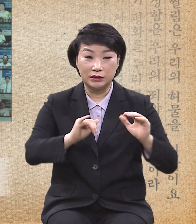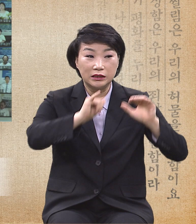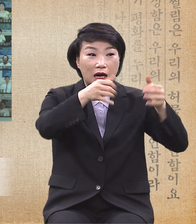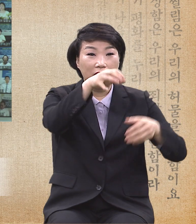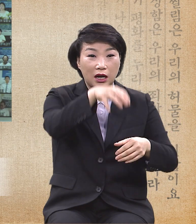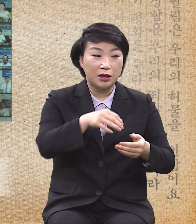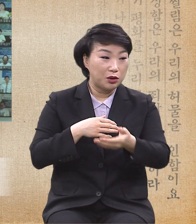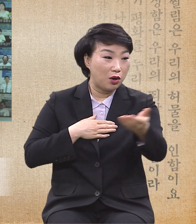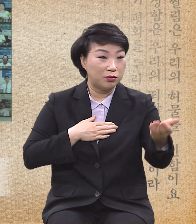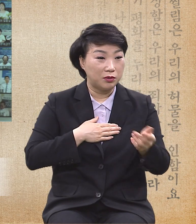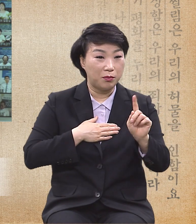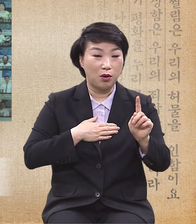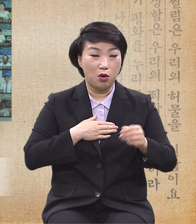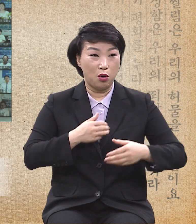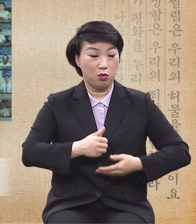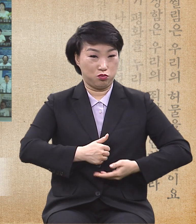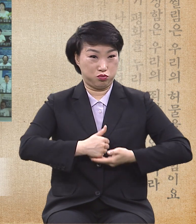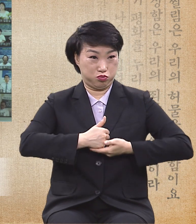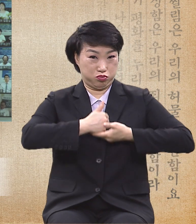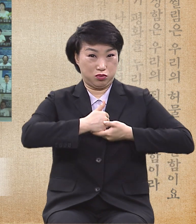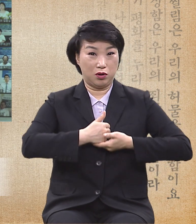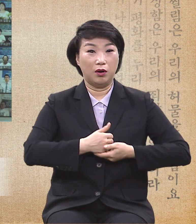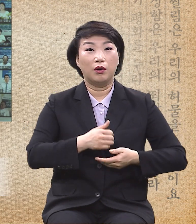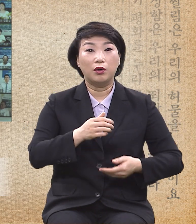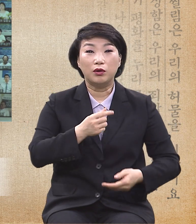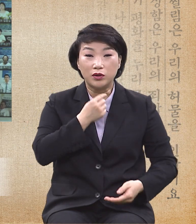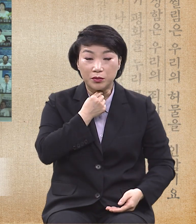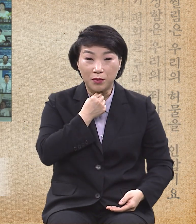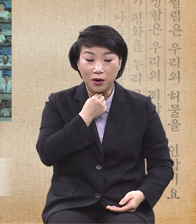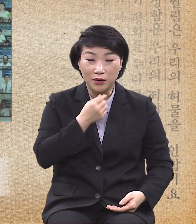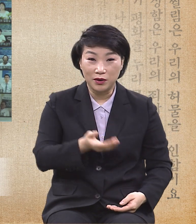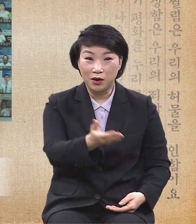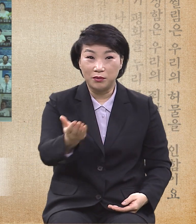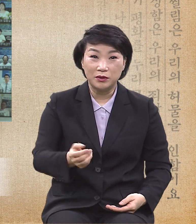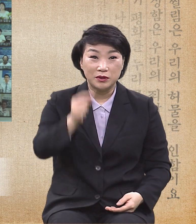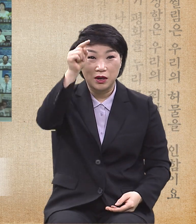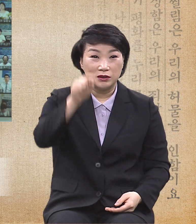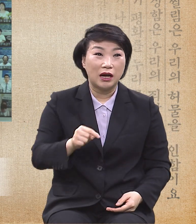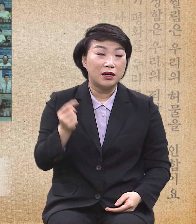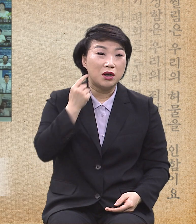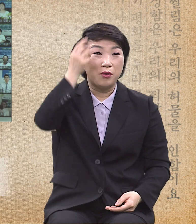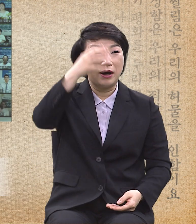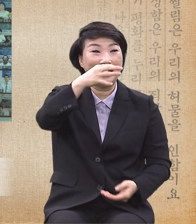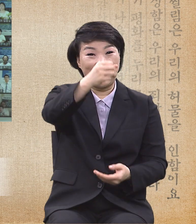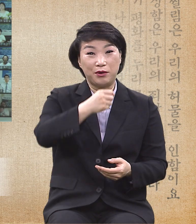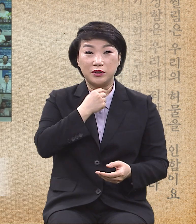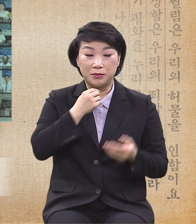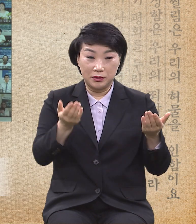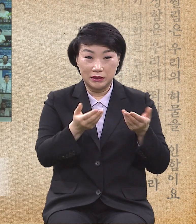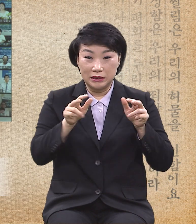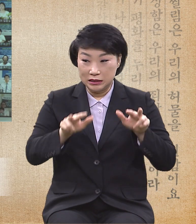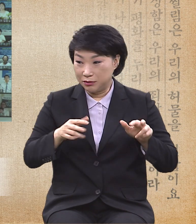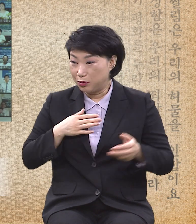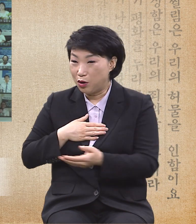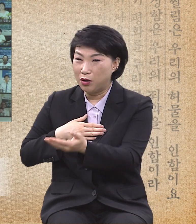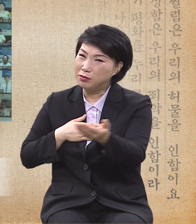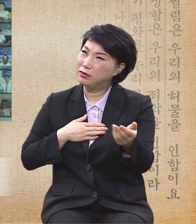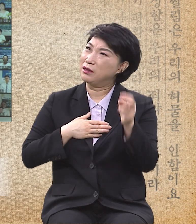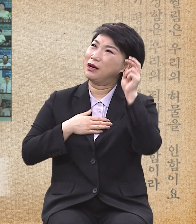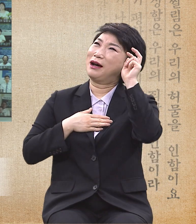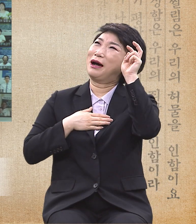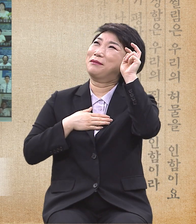세상에서 대단한 존재가 되는 일에, 천하의 영광을 가져보는 일에 지금